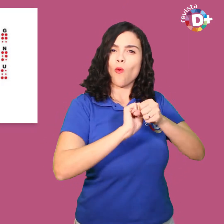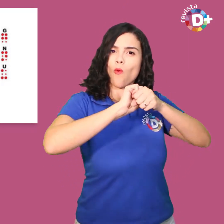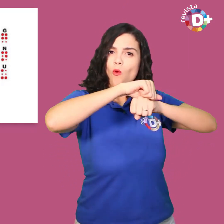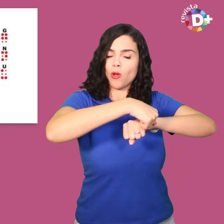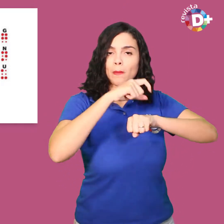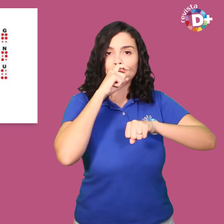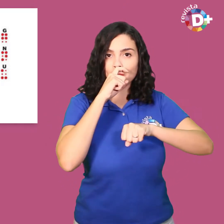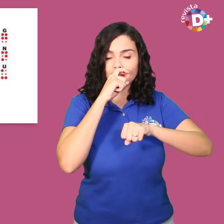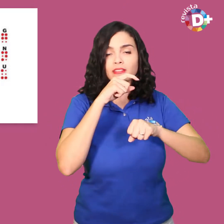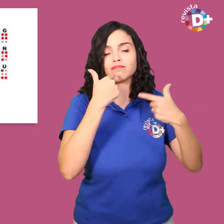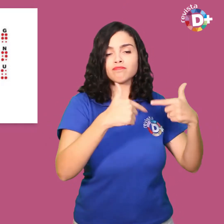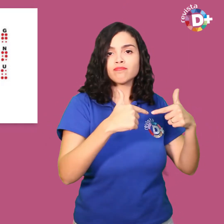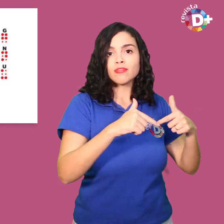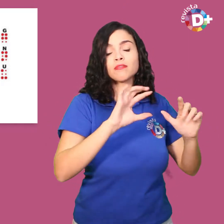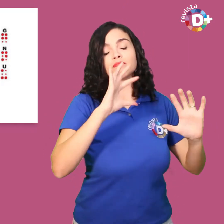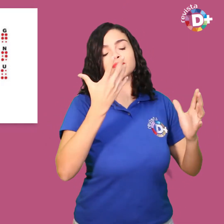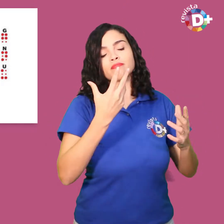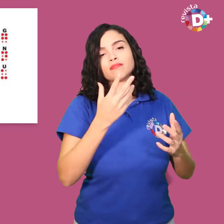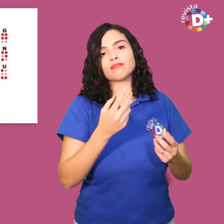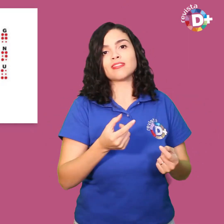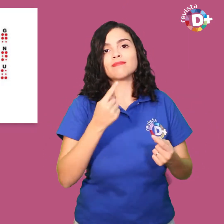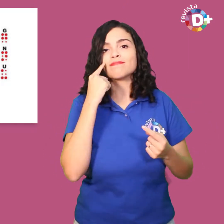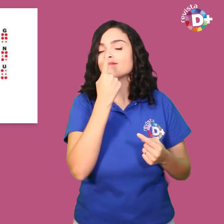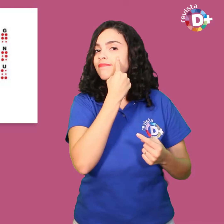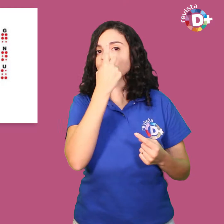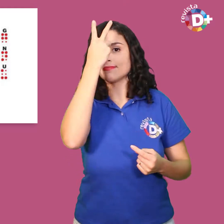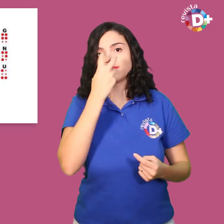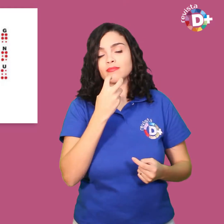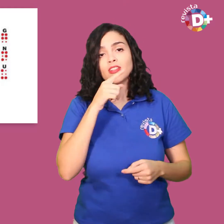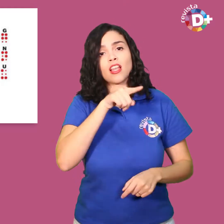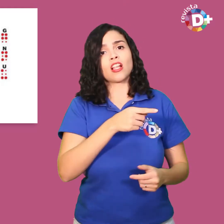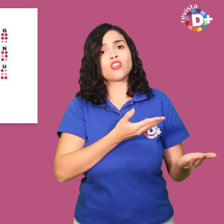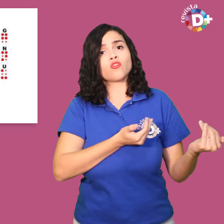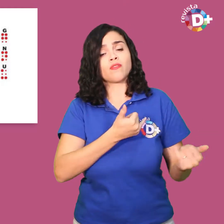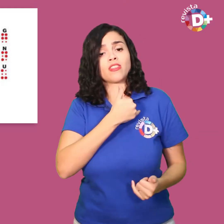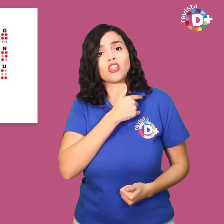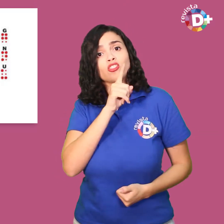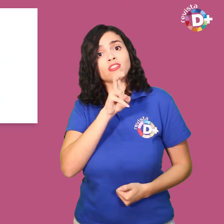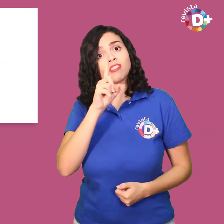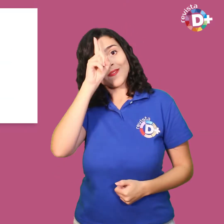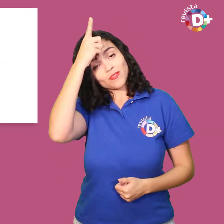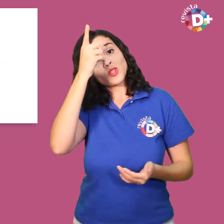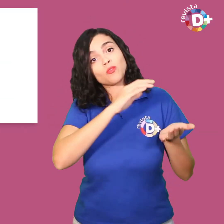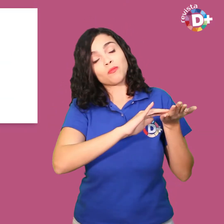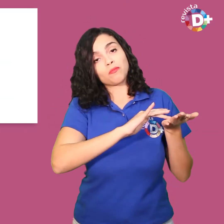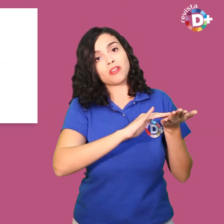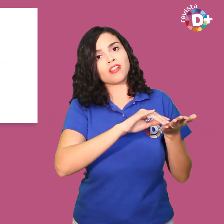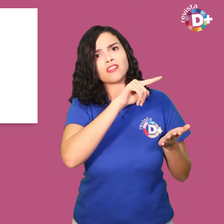pai. Considerado um gênio, idealizou o sistema quando tinha apenas 15 anos. Entretanto, a adoção